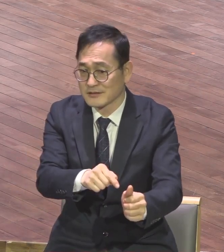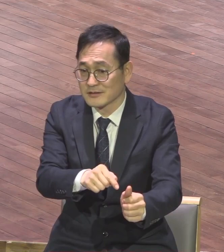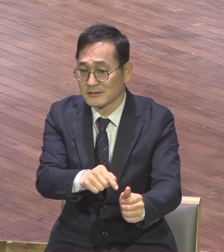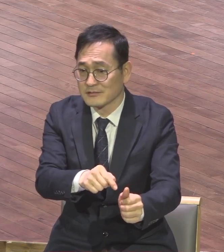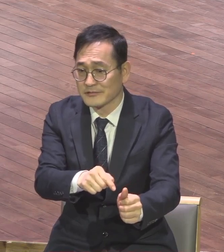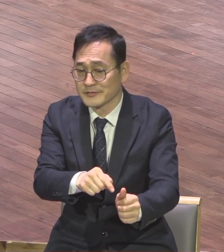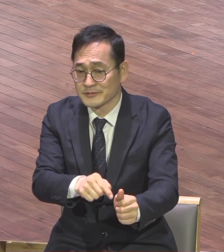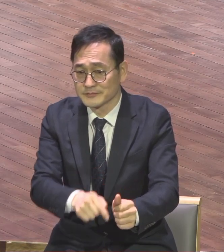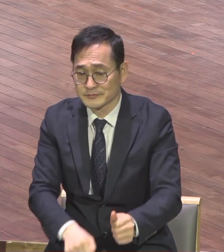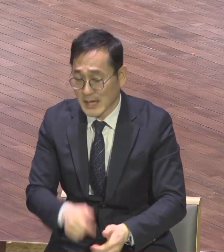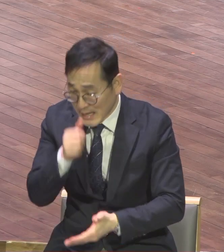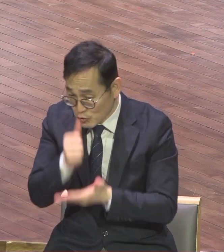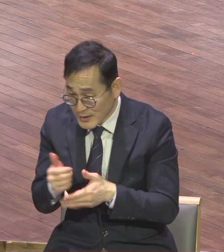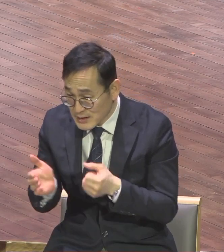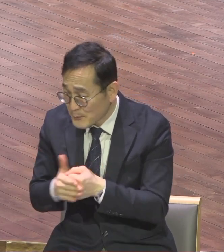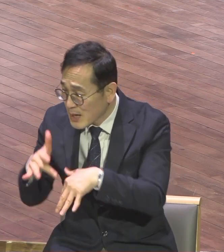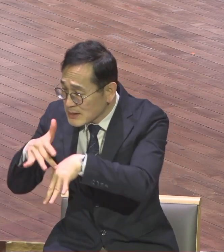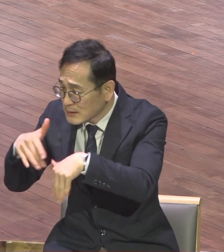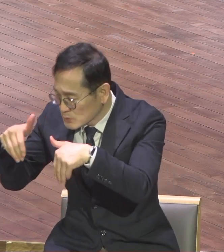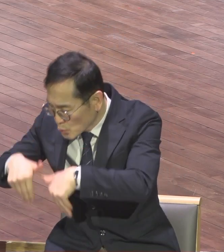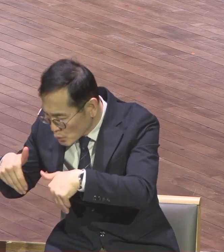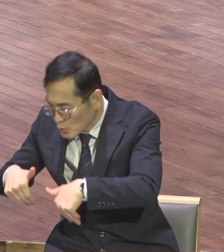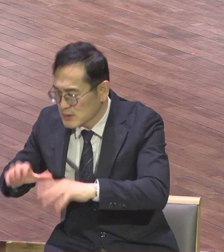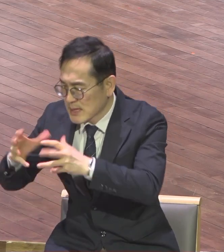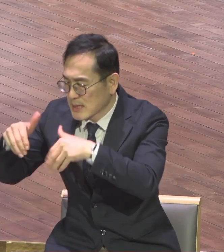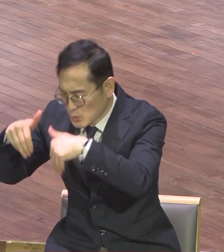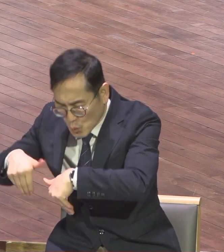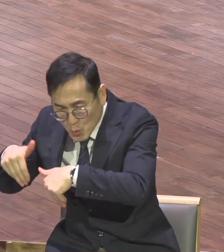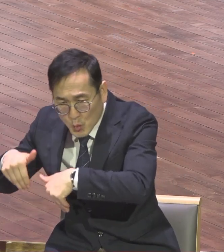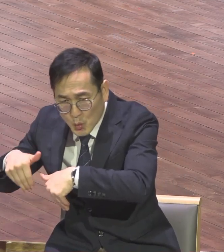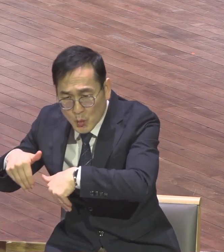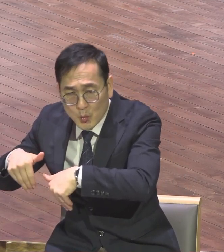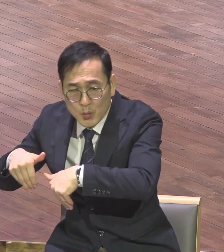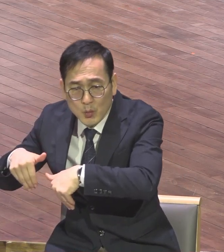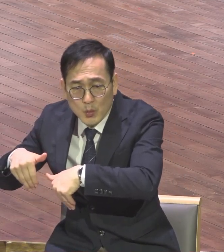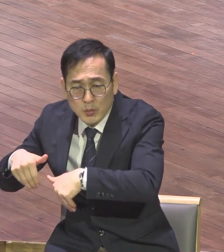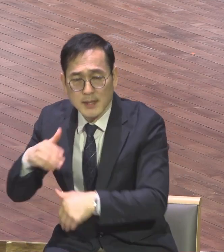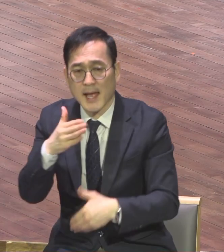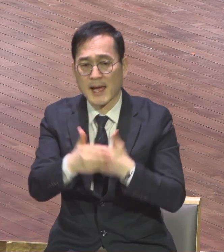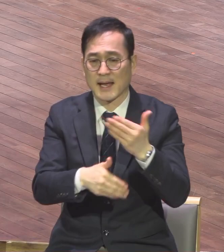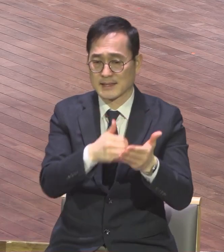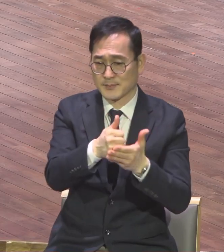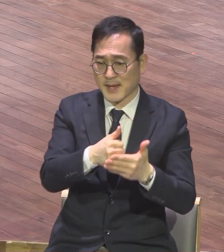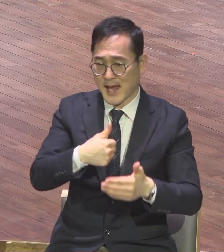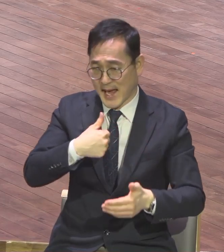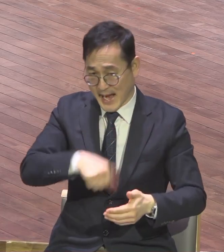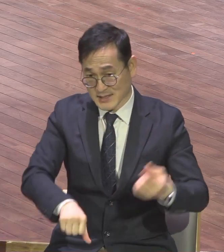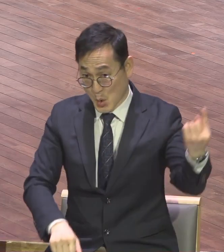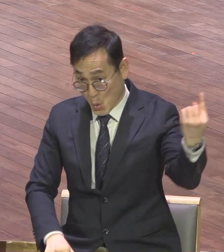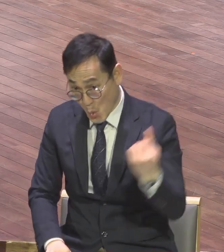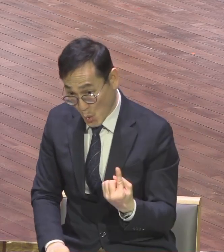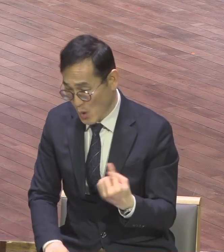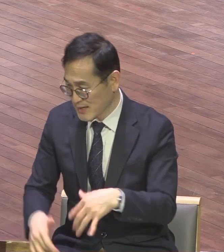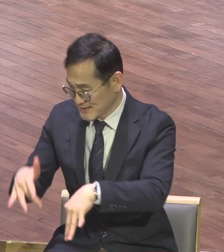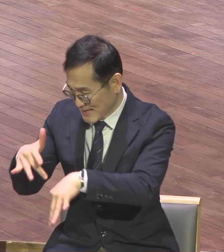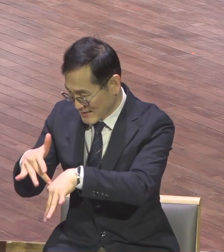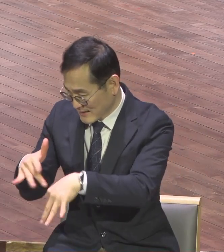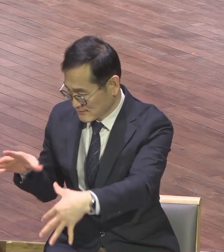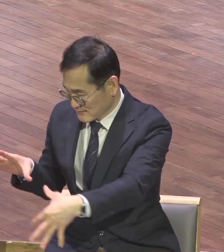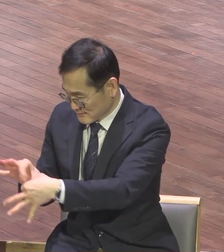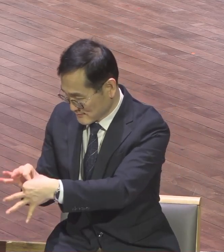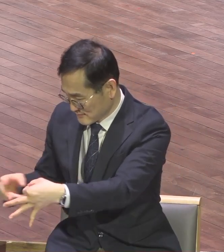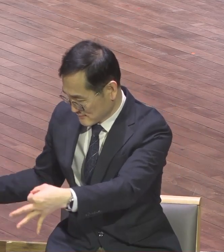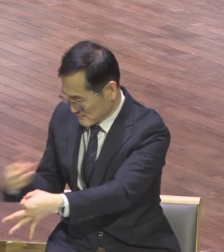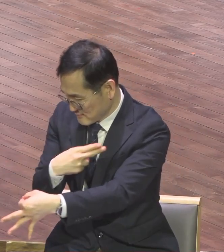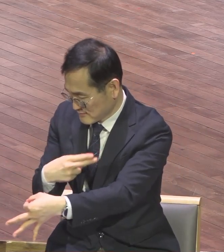종노릇을 하고 죄 때문에 세상의 노예가 되어야 되는데 요한일서 3장 8절에 하나님의 아들이 나타나는 것은 마귀의 일을